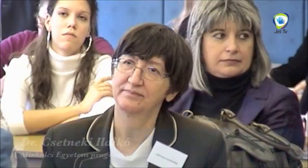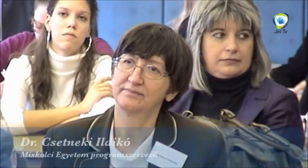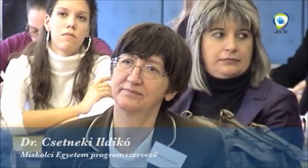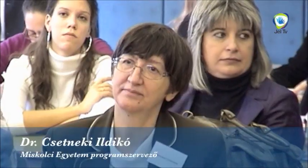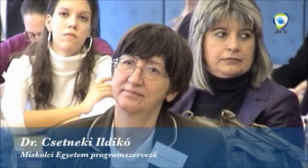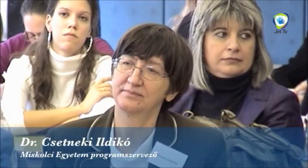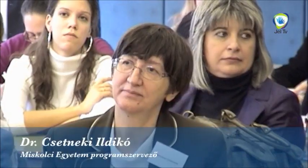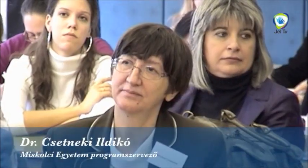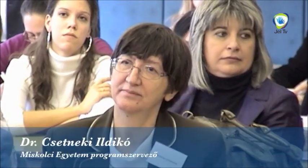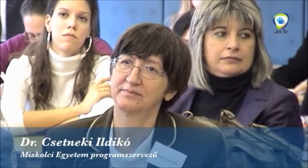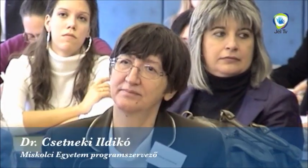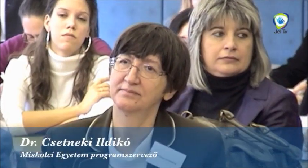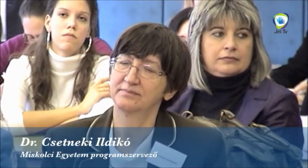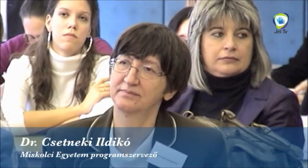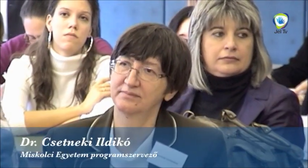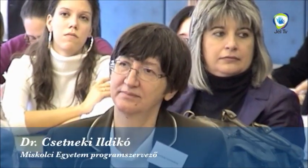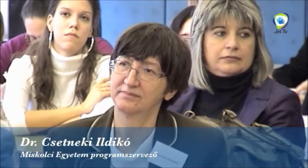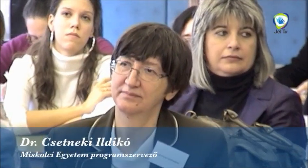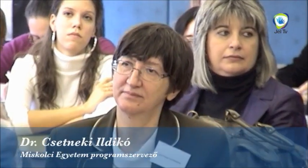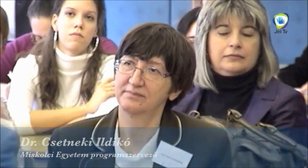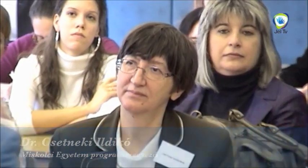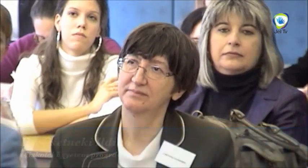akkor ha azt mondják, hogy a jelnyelben túl fontos a szám.